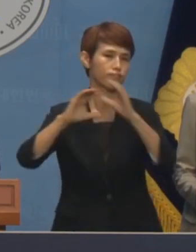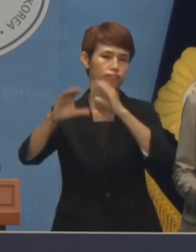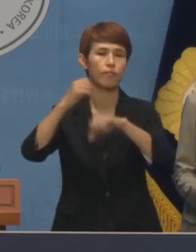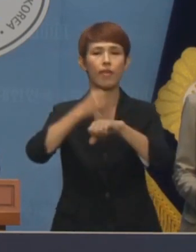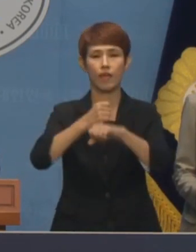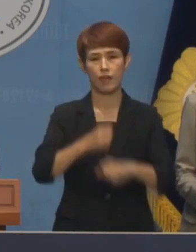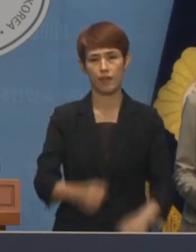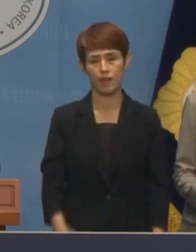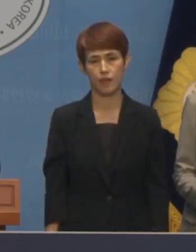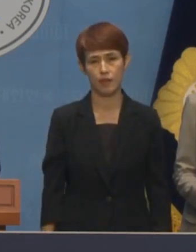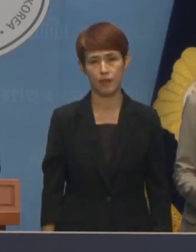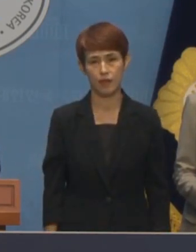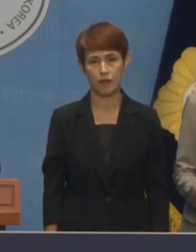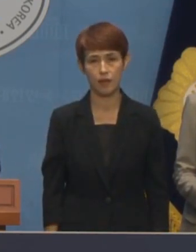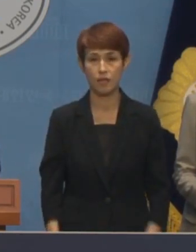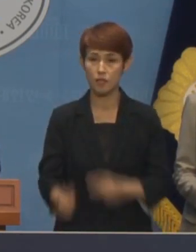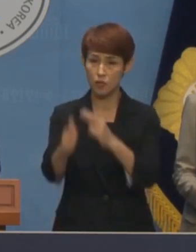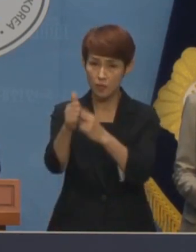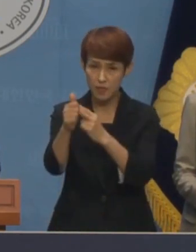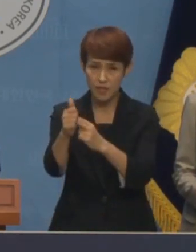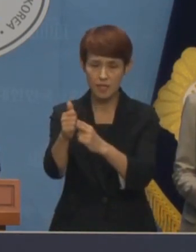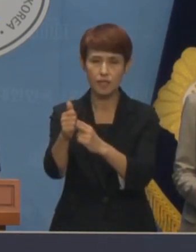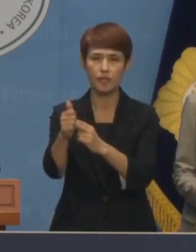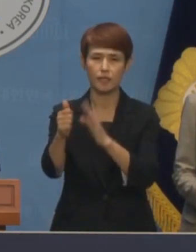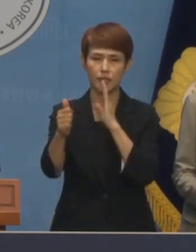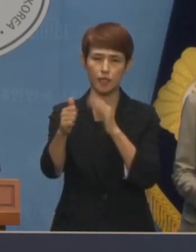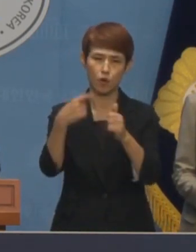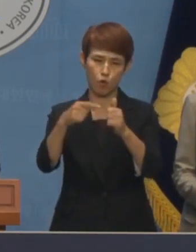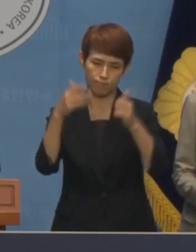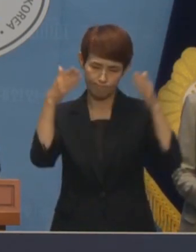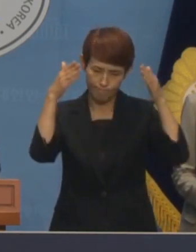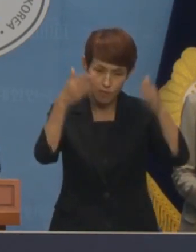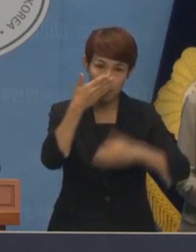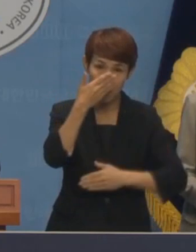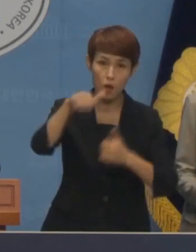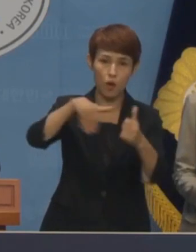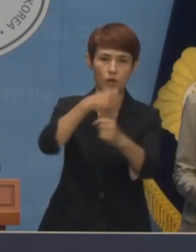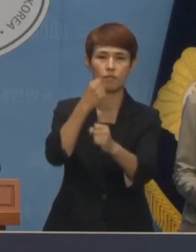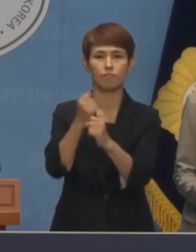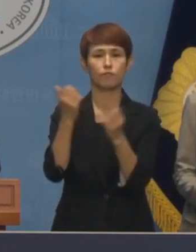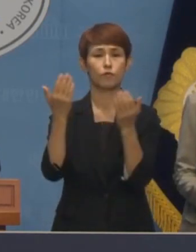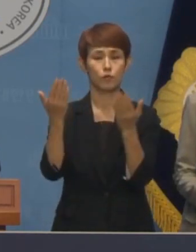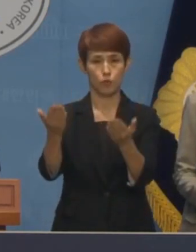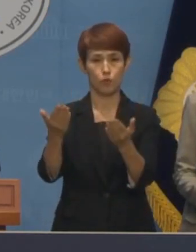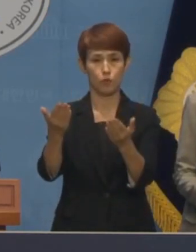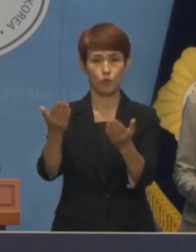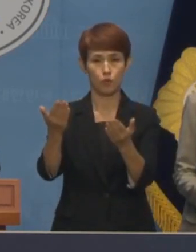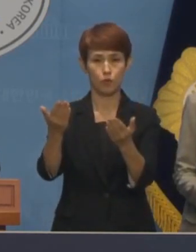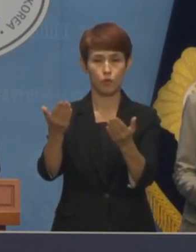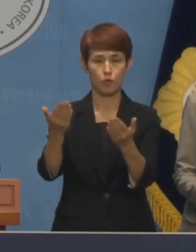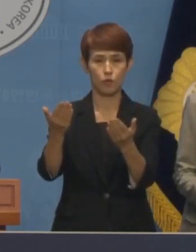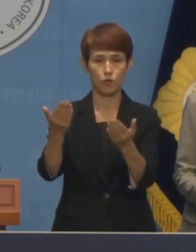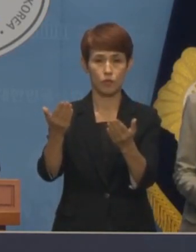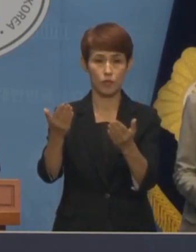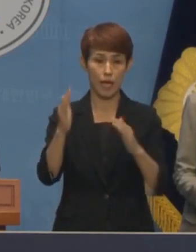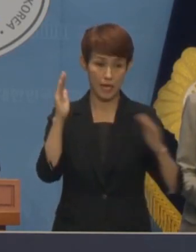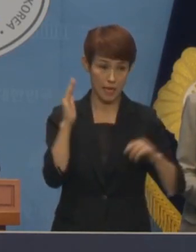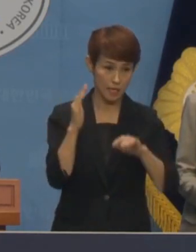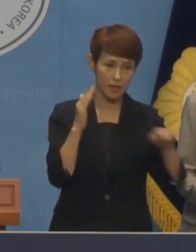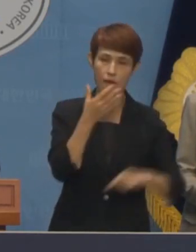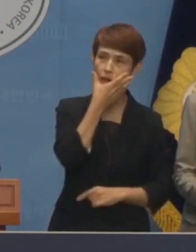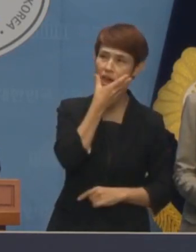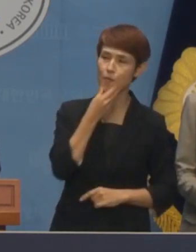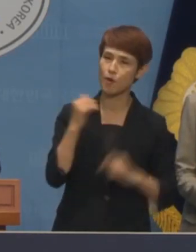나가겠습니다. 선생님들이 진정으로 교육에 집중할 수 있는 환경을 조성하고 그 환경 속에서 우리 아이들이